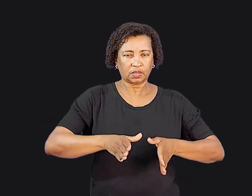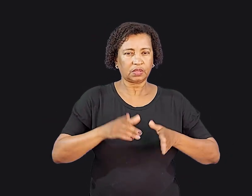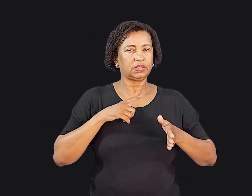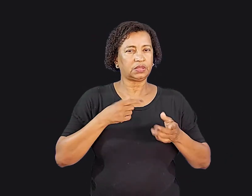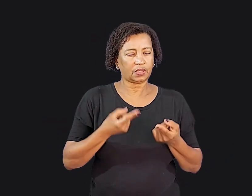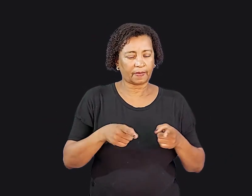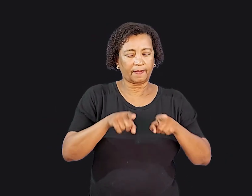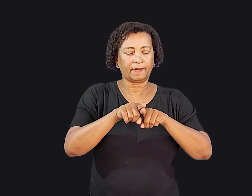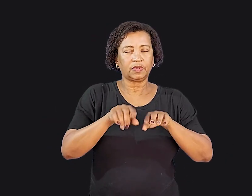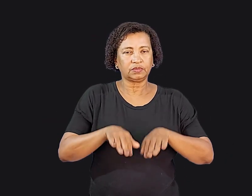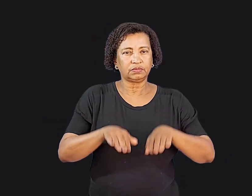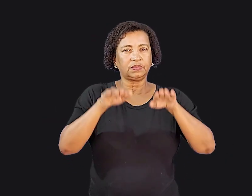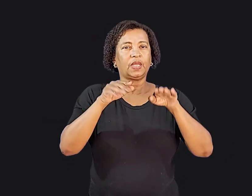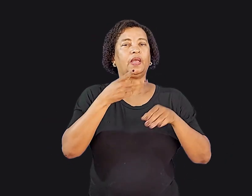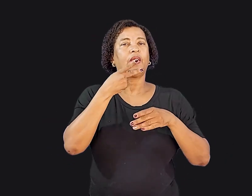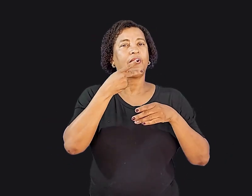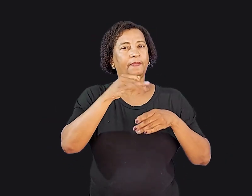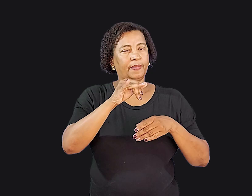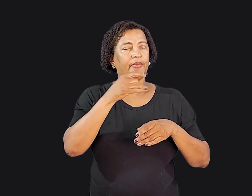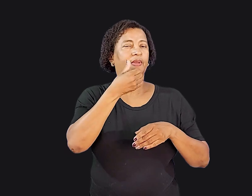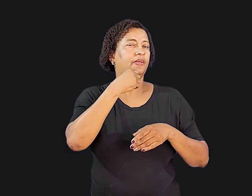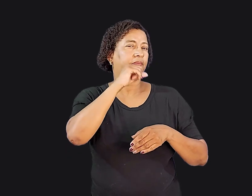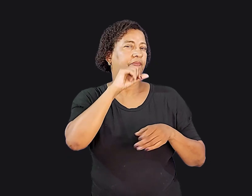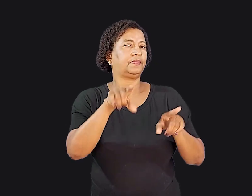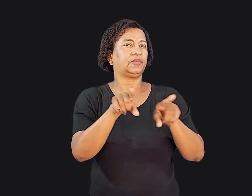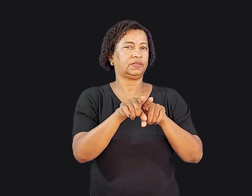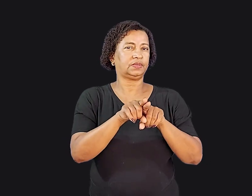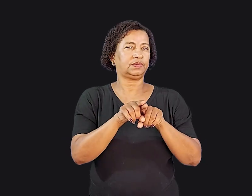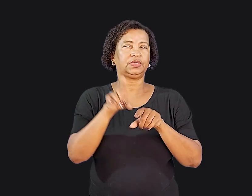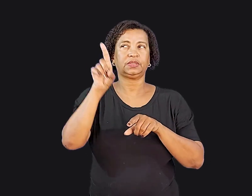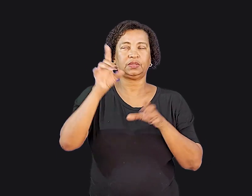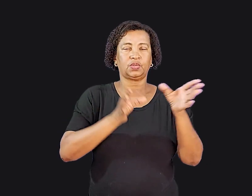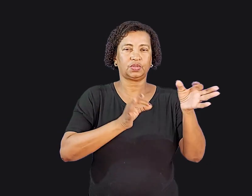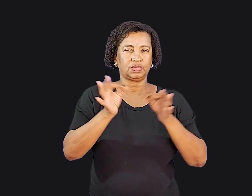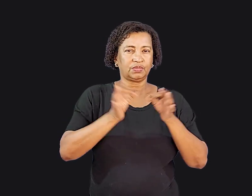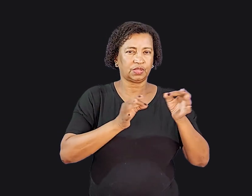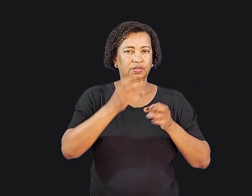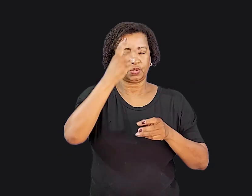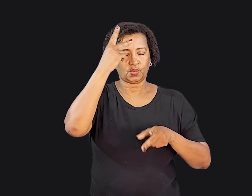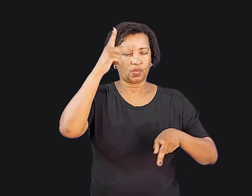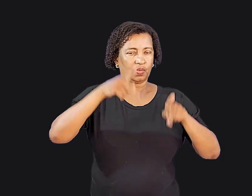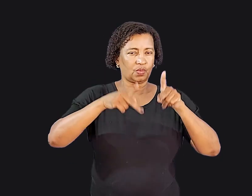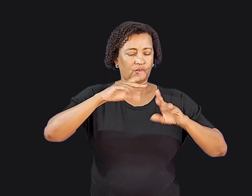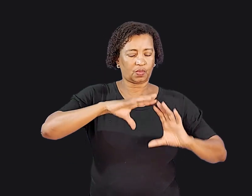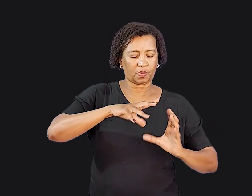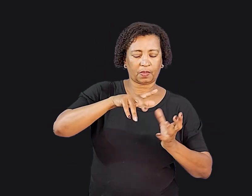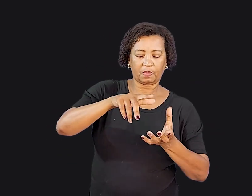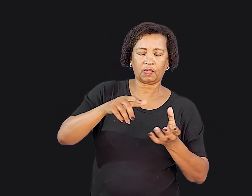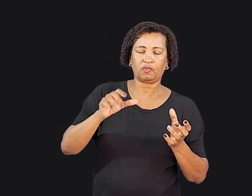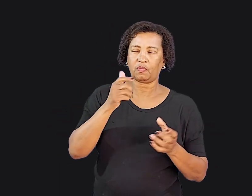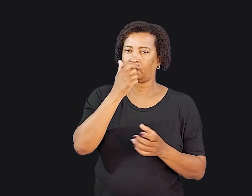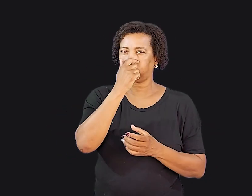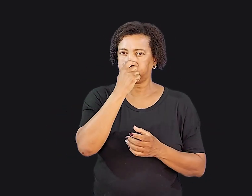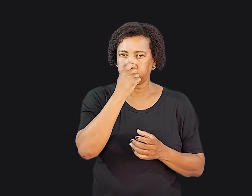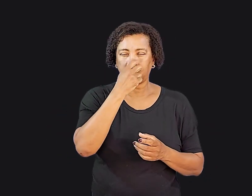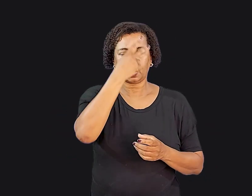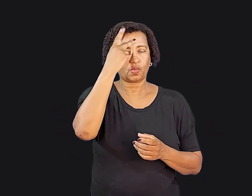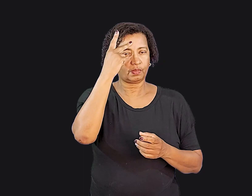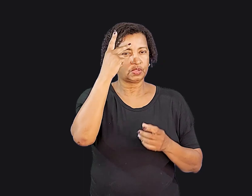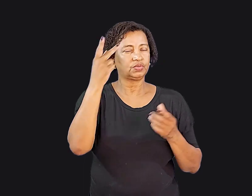tornariam parceiros e pais também. Foi dessa maneira que Deus planejou povoar a terra com indivíduos adequados. Quando